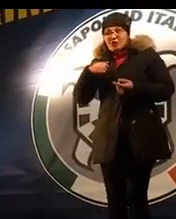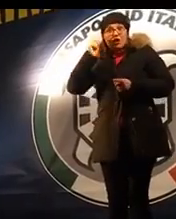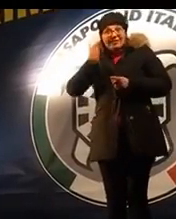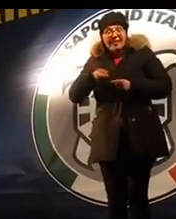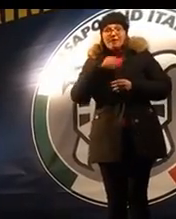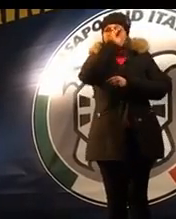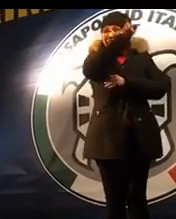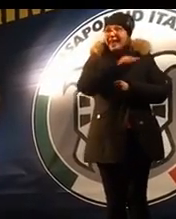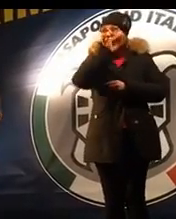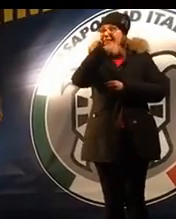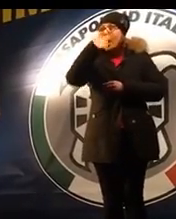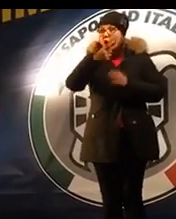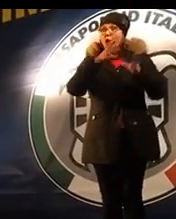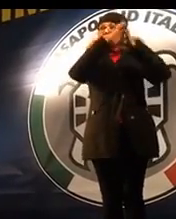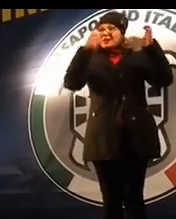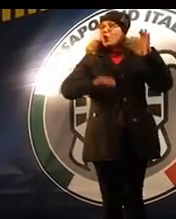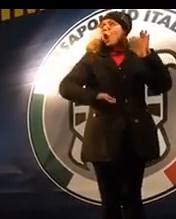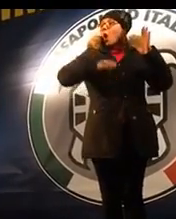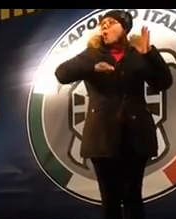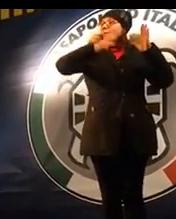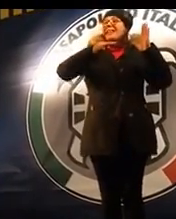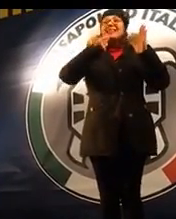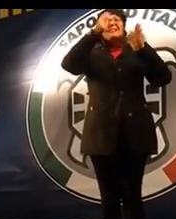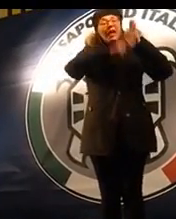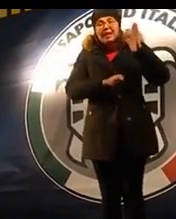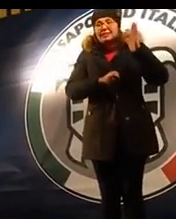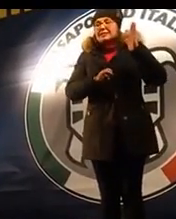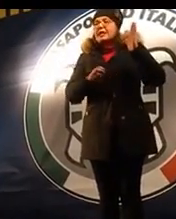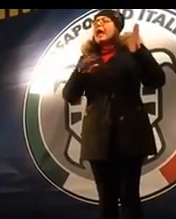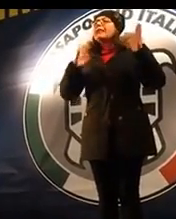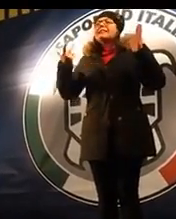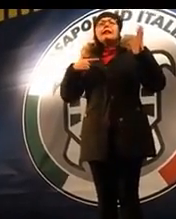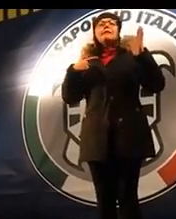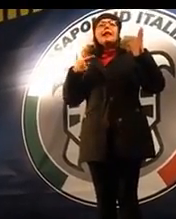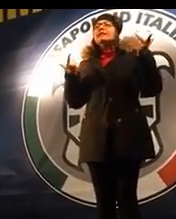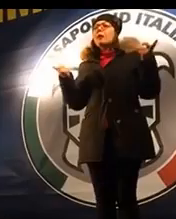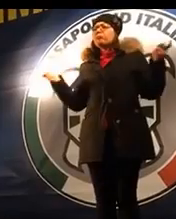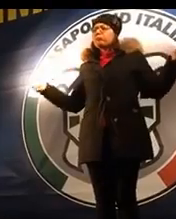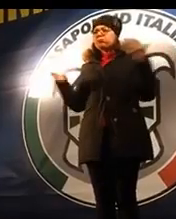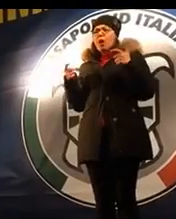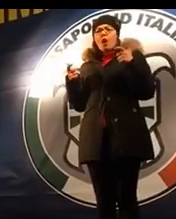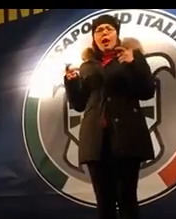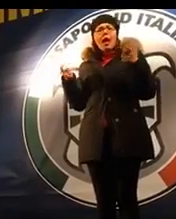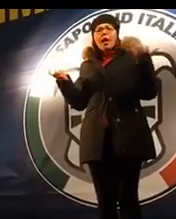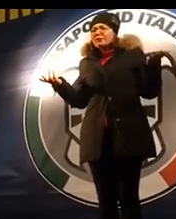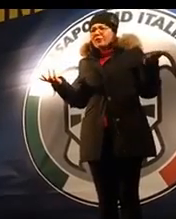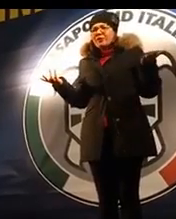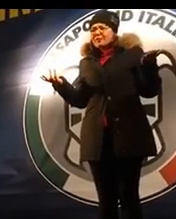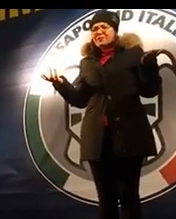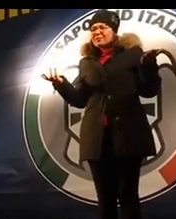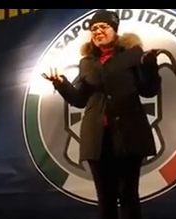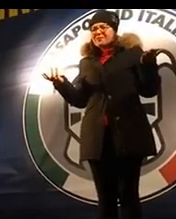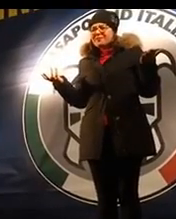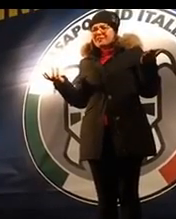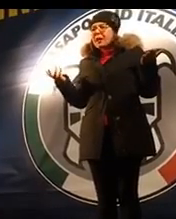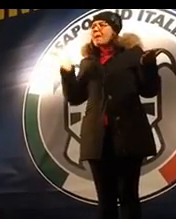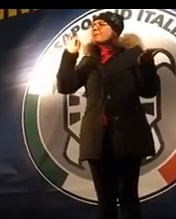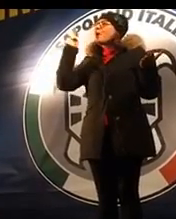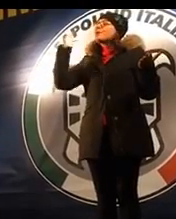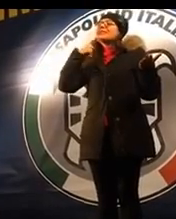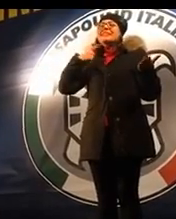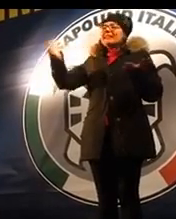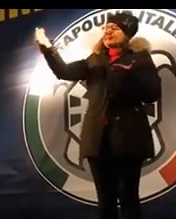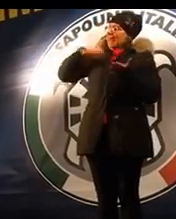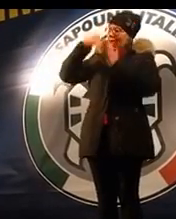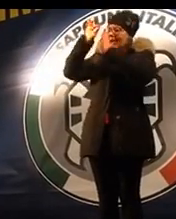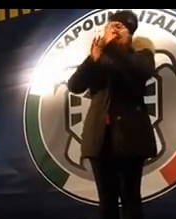impossibile, e quindi ci siamo infilati in una paralisi economica che che arriva proprio dalle regole che vengono da Bruxelles, e se